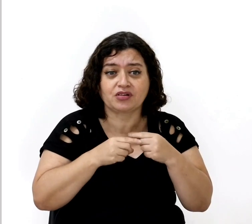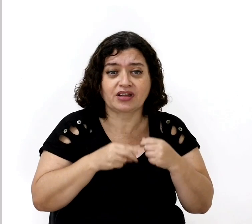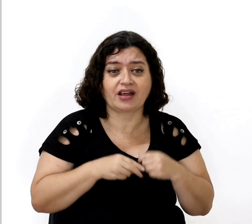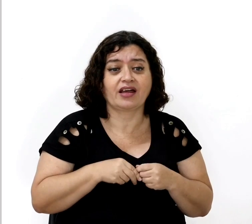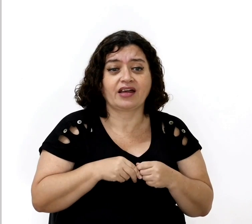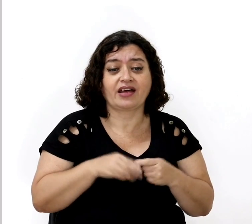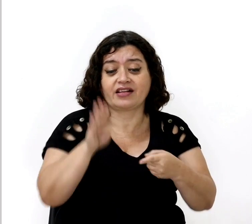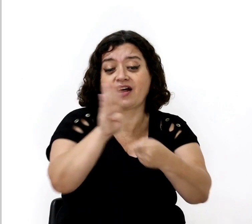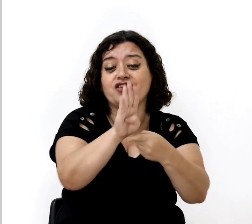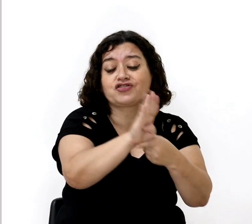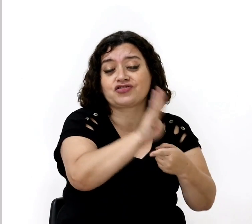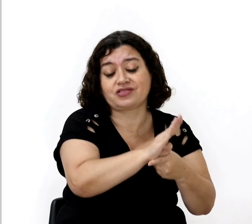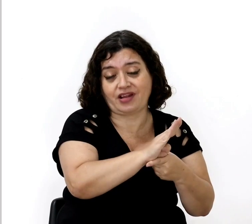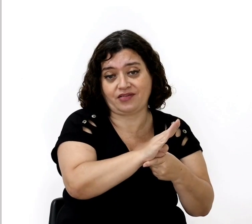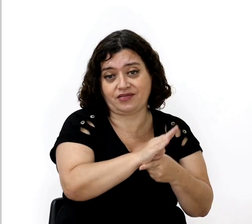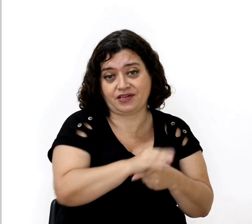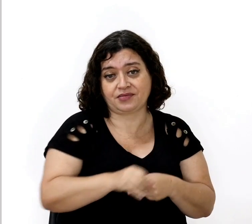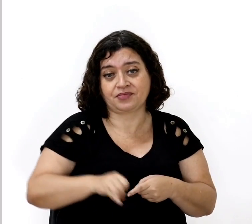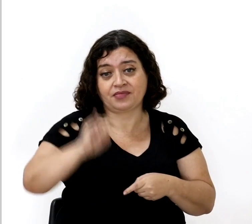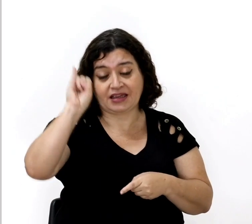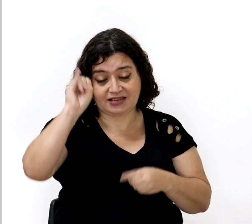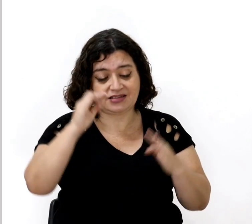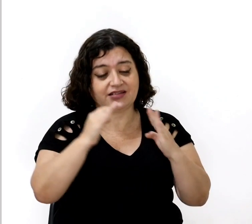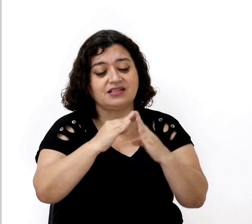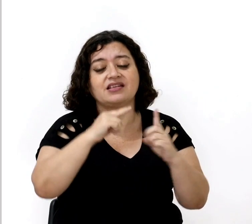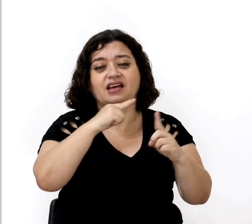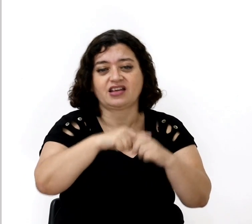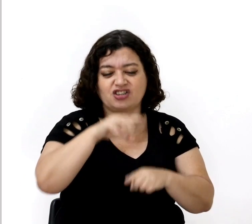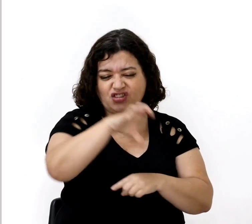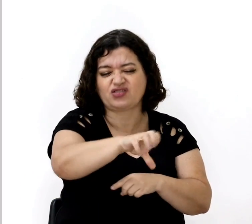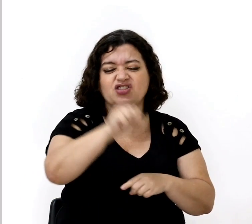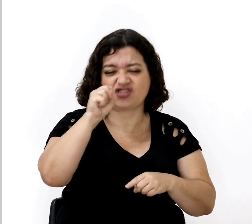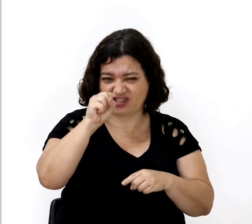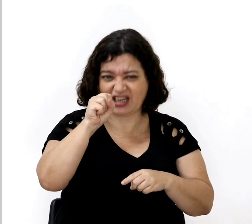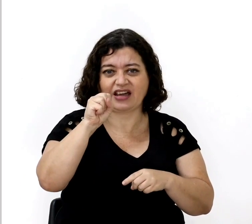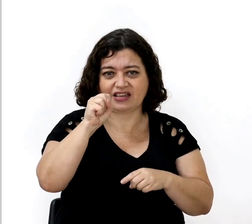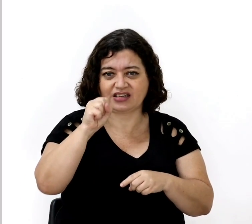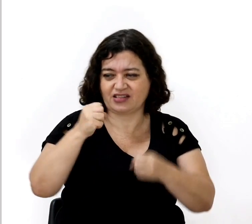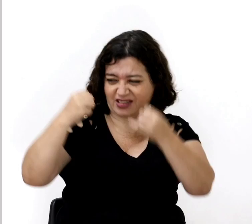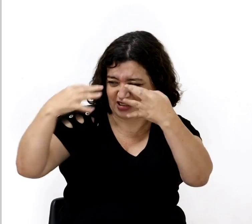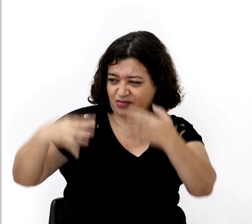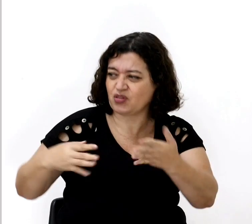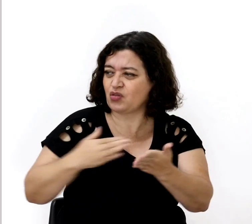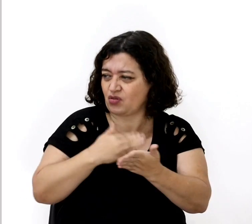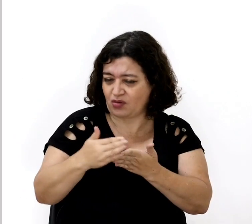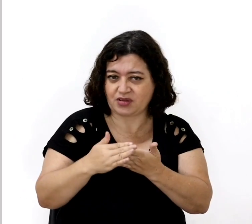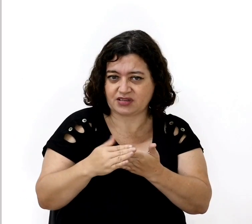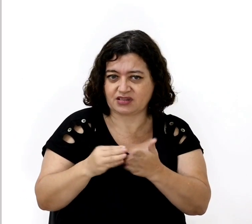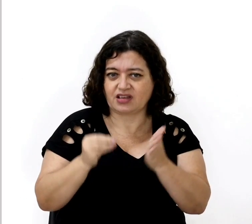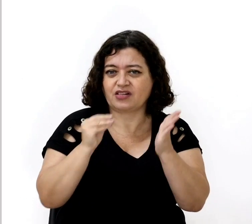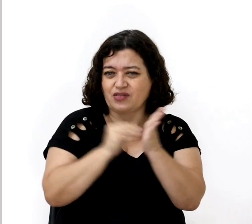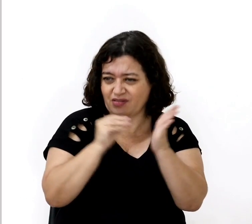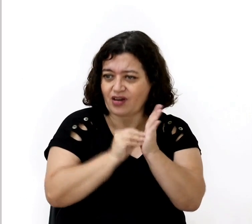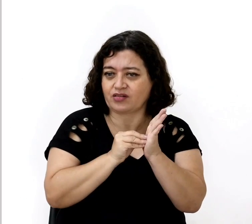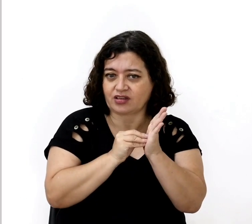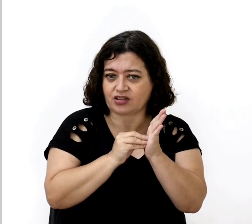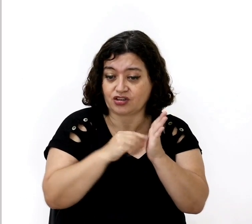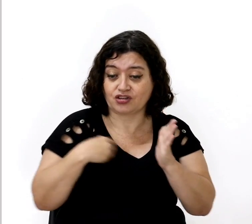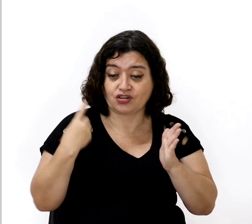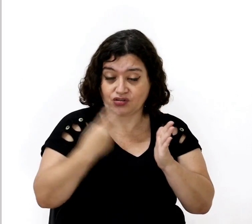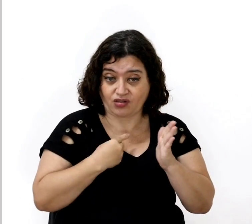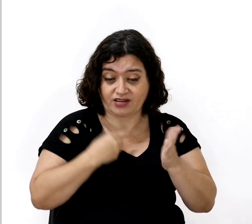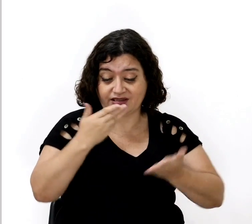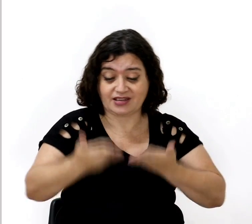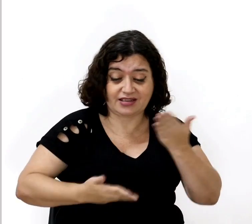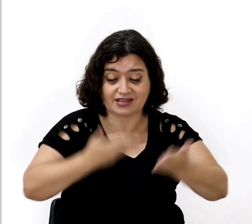Fazia a diferença. No início você falou, se a igreja fosse tirada do bairro onde ela está, será que faria falta? Eu tenho certeza que se